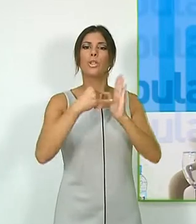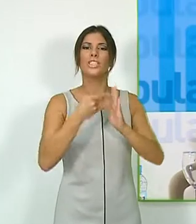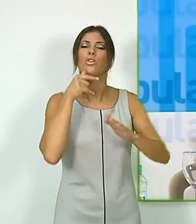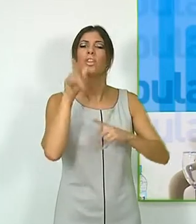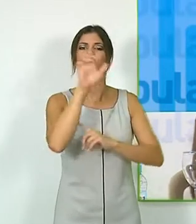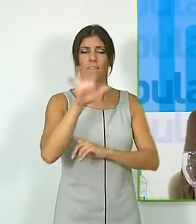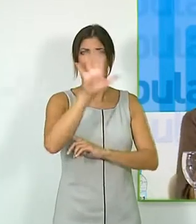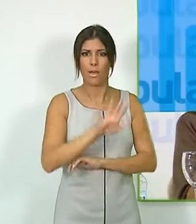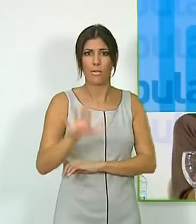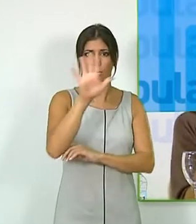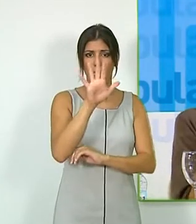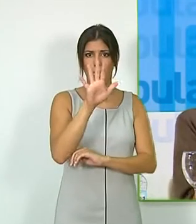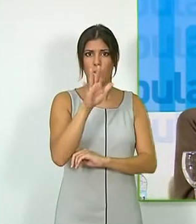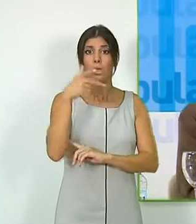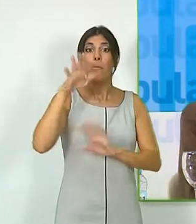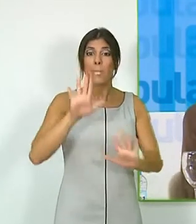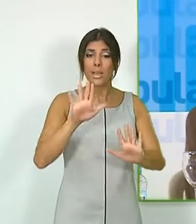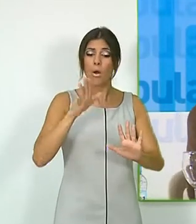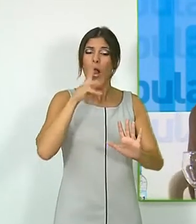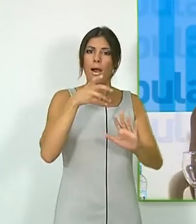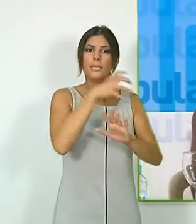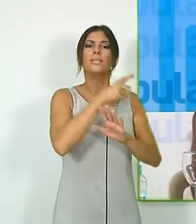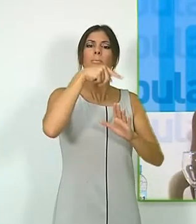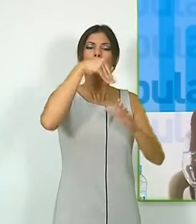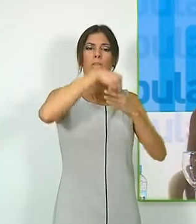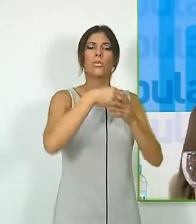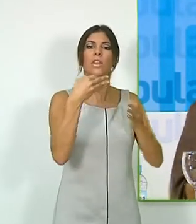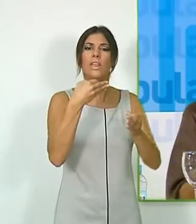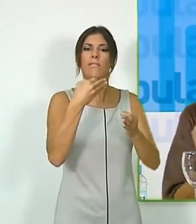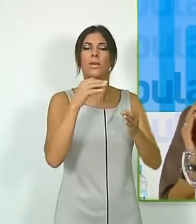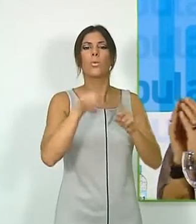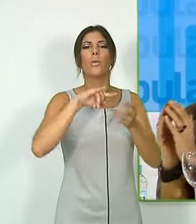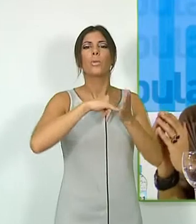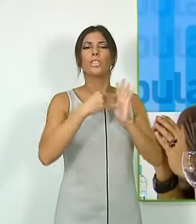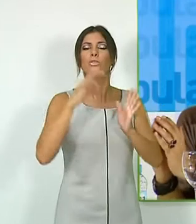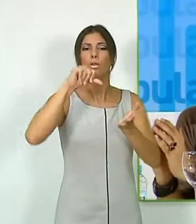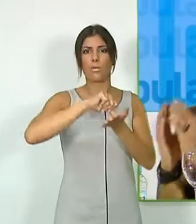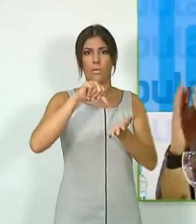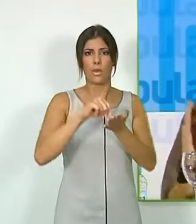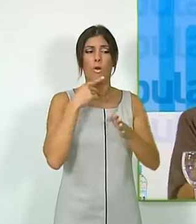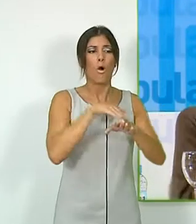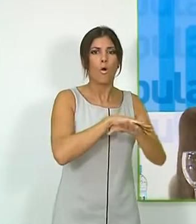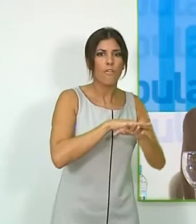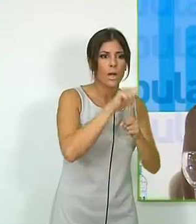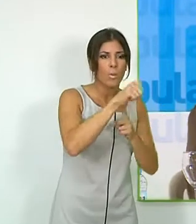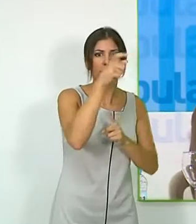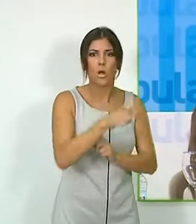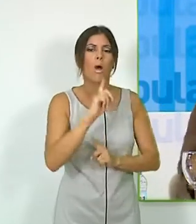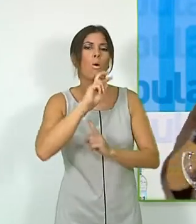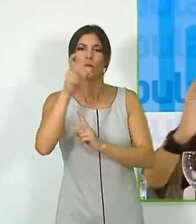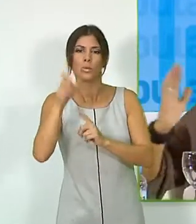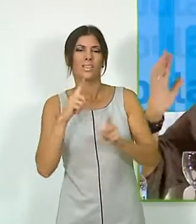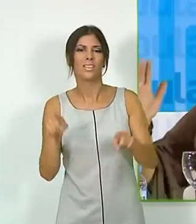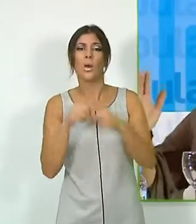Estado, esas cuestiones son proyectos de ciudad. Y gobierne quien gobierne, hay que seguir